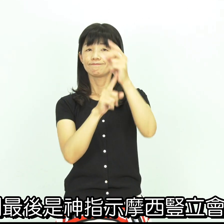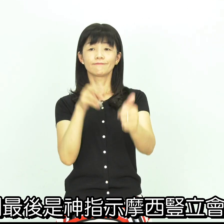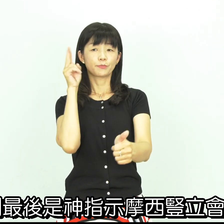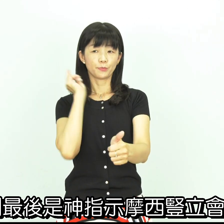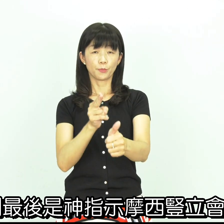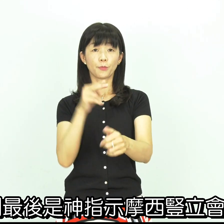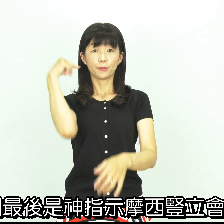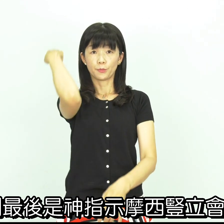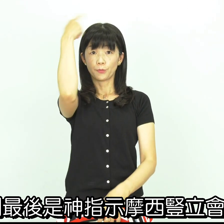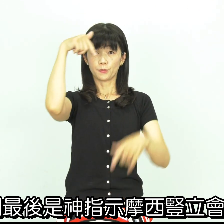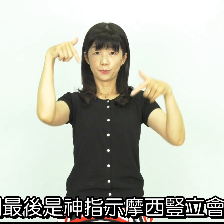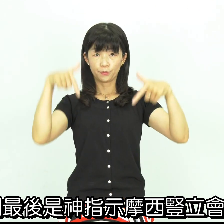幕的过程。